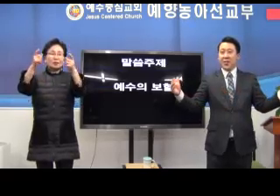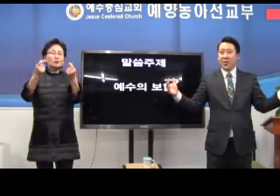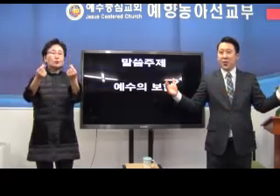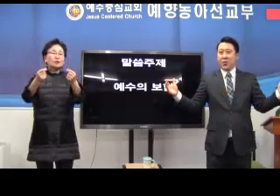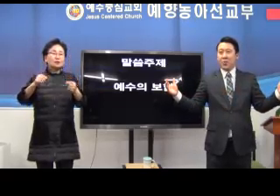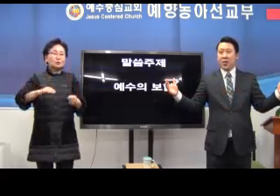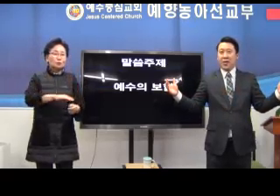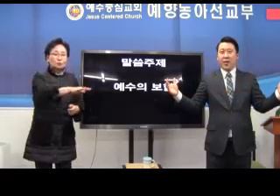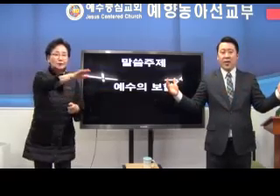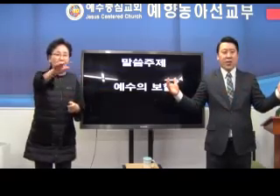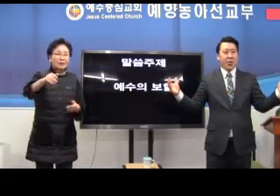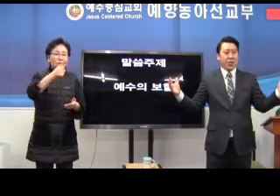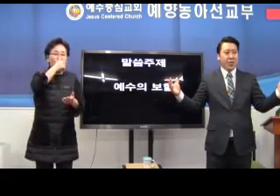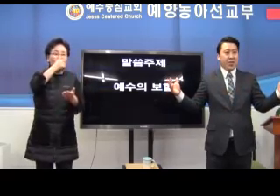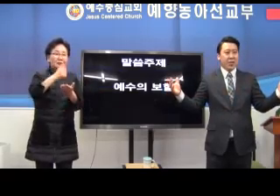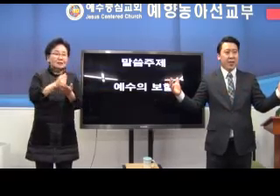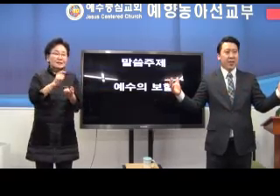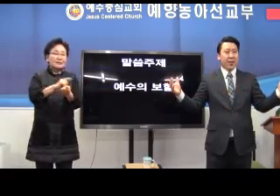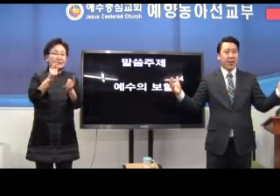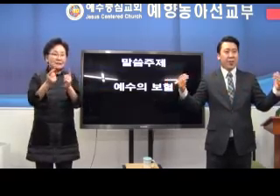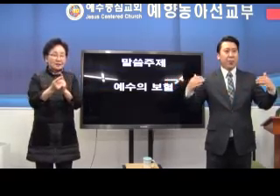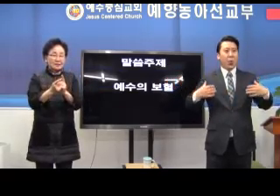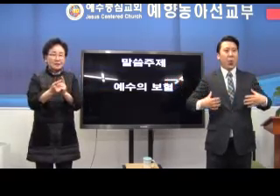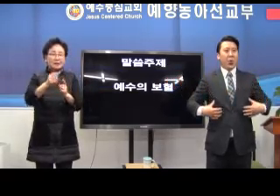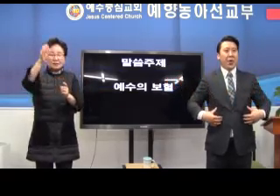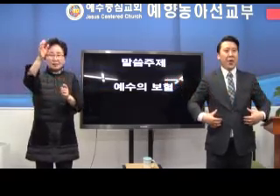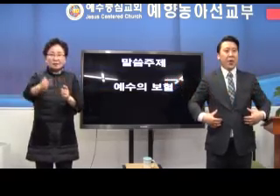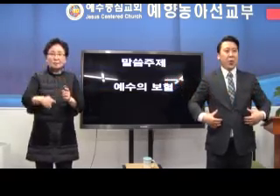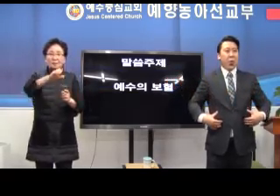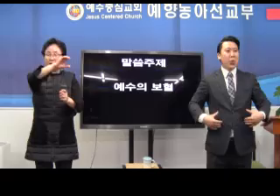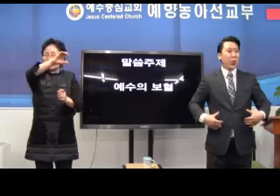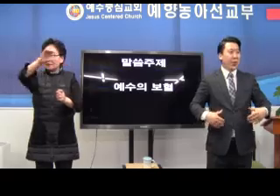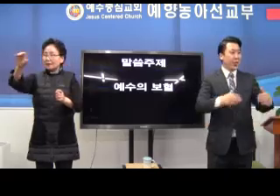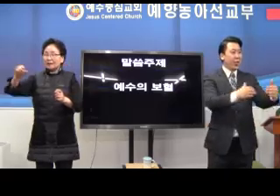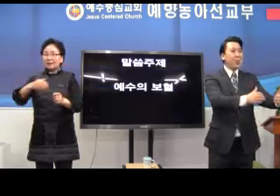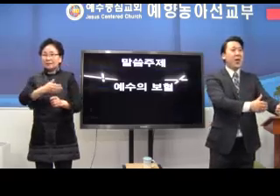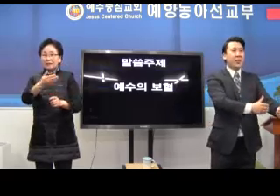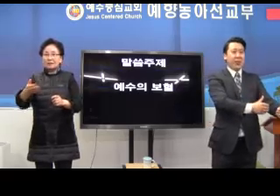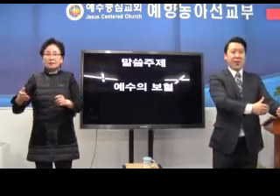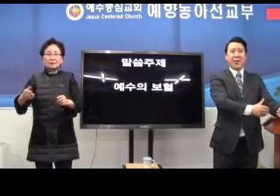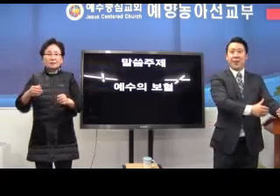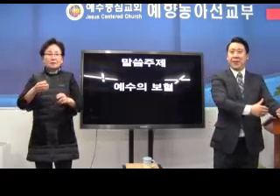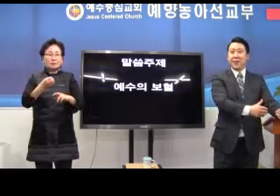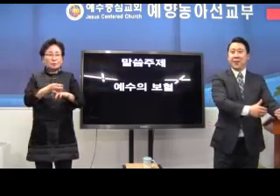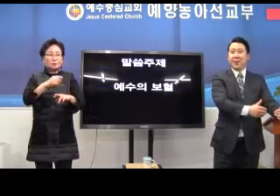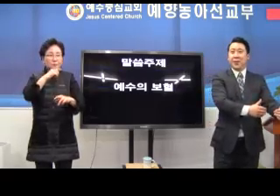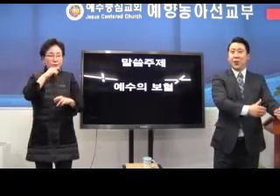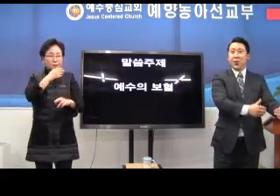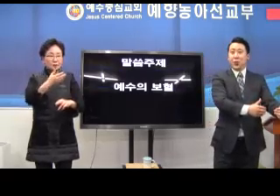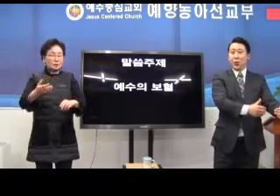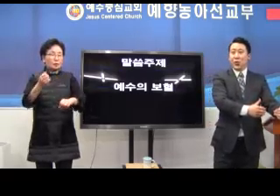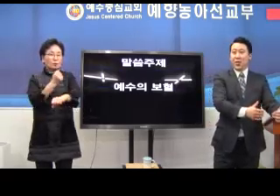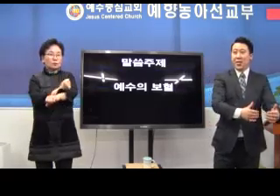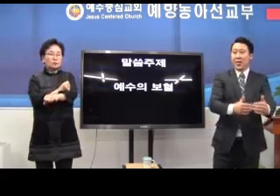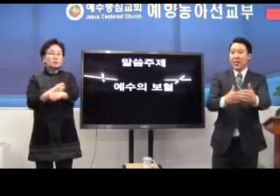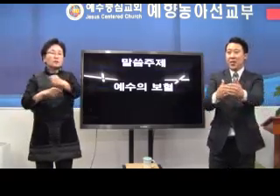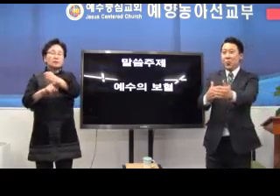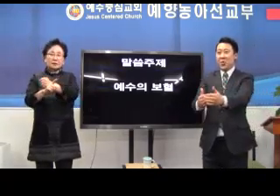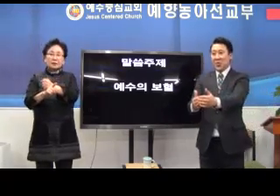대신해서 십자가에 흘리신 그 보혈의 공로를 의미하는 거예요. 누구든지 이